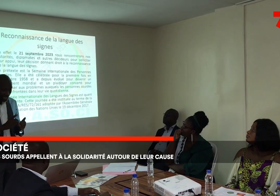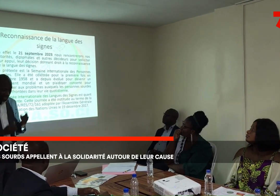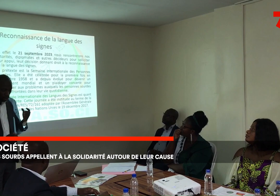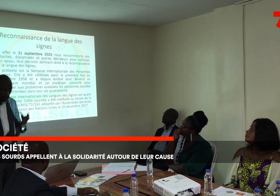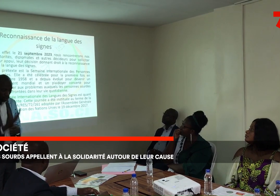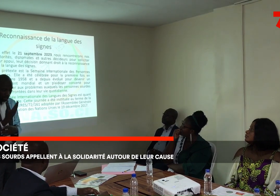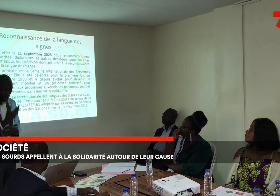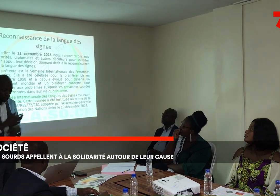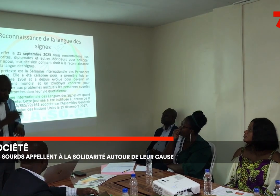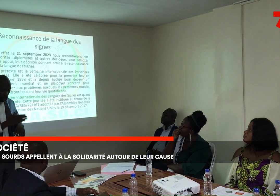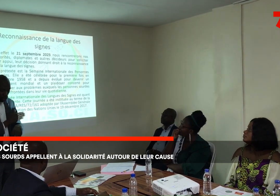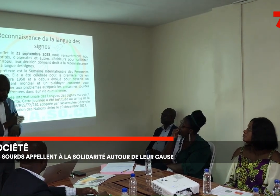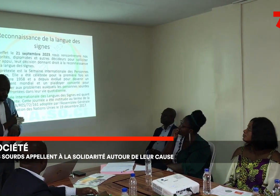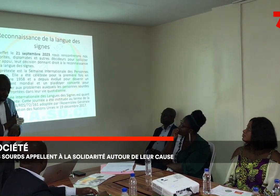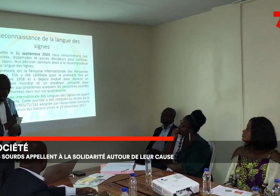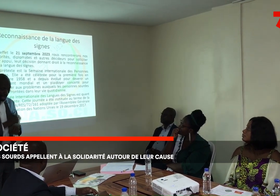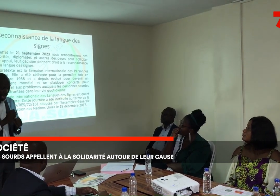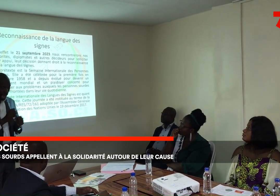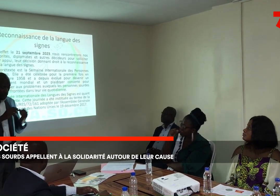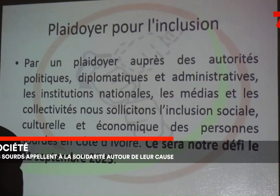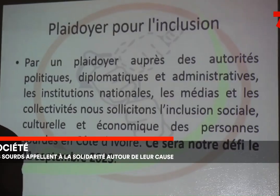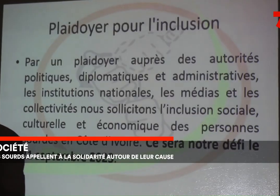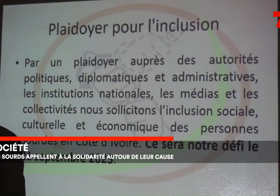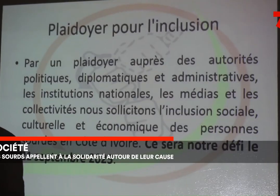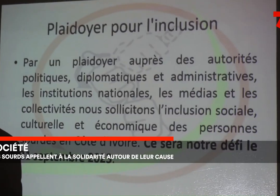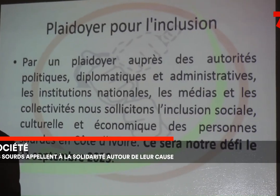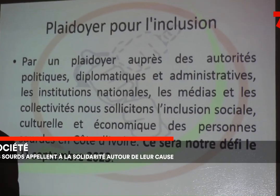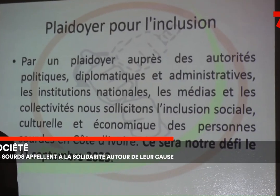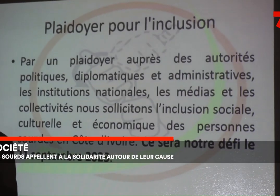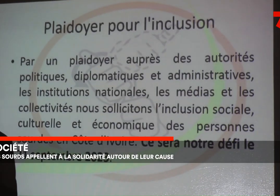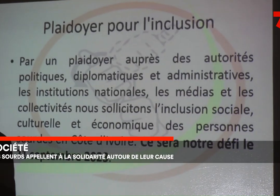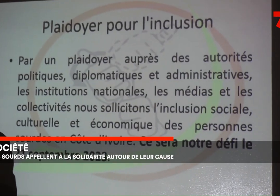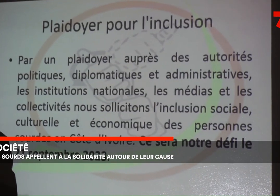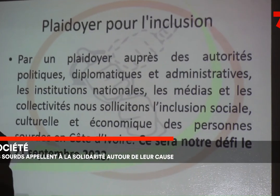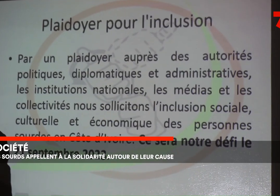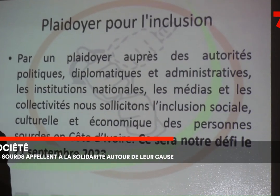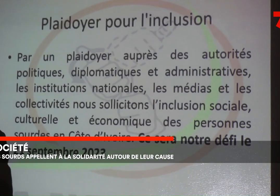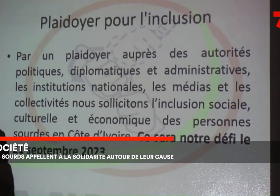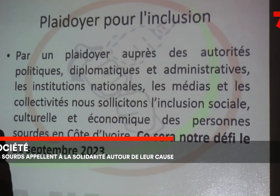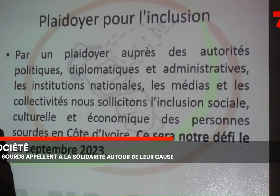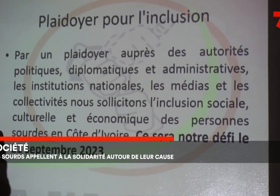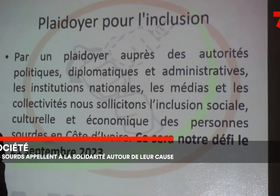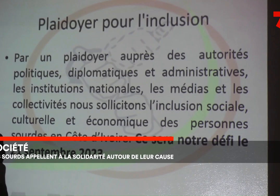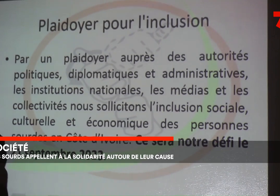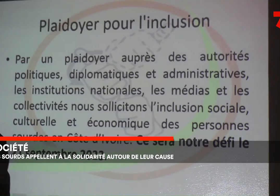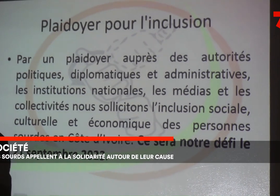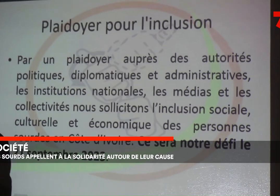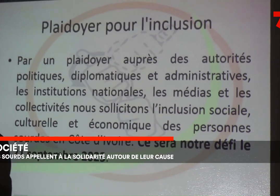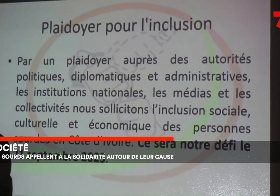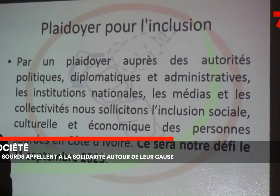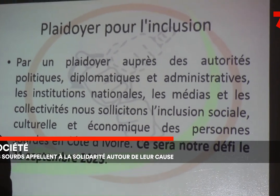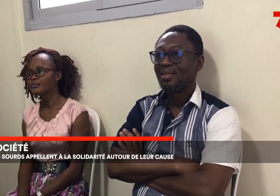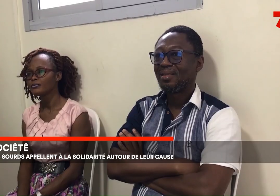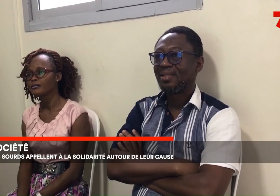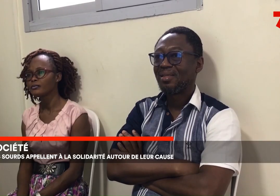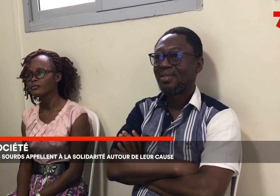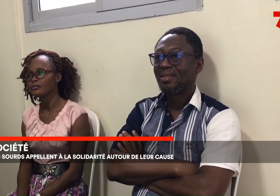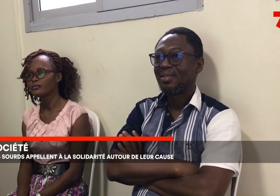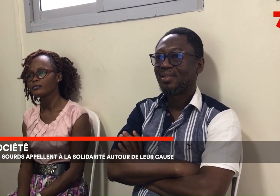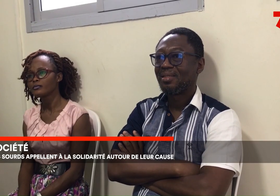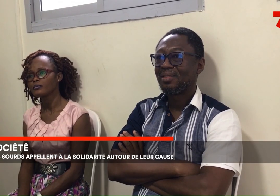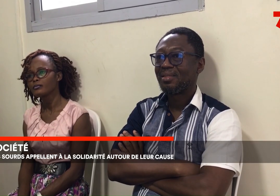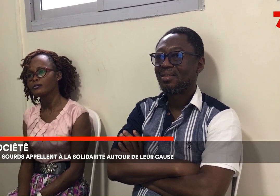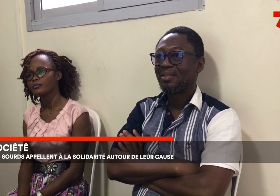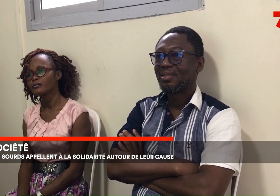subsistance. Ils aspirent à une Côte d'Ivoire où chaque personne sourde est reconnue et respectée comme citoyen à part